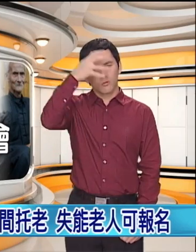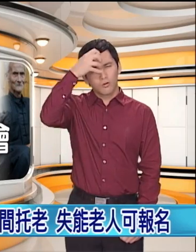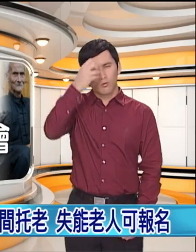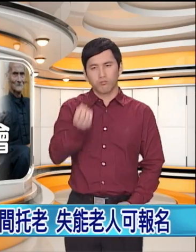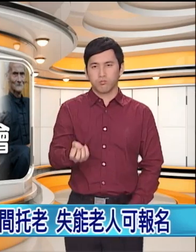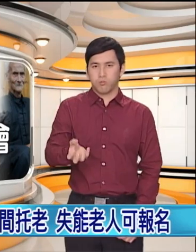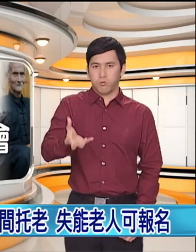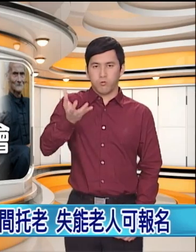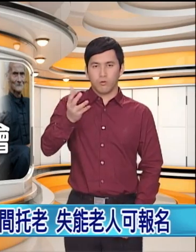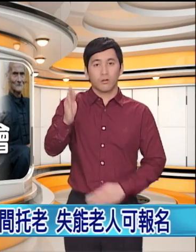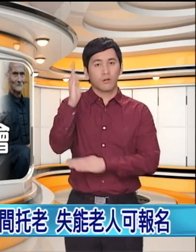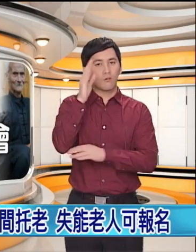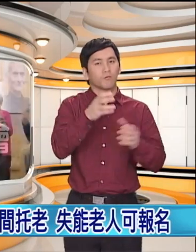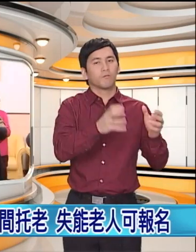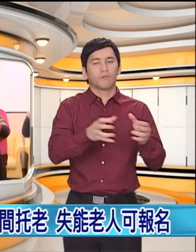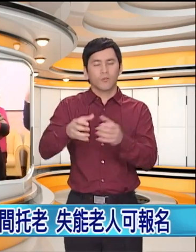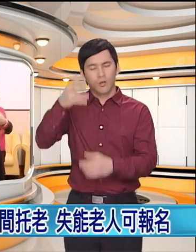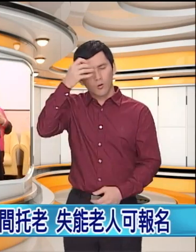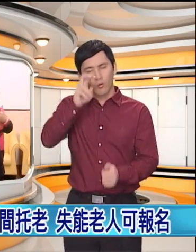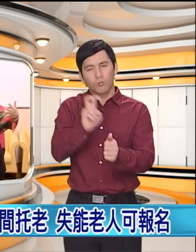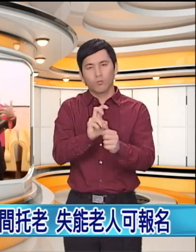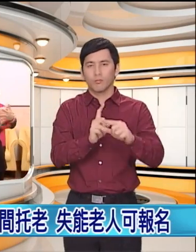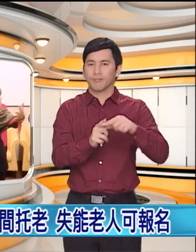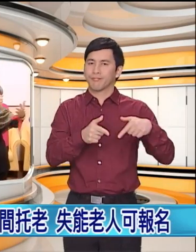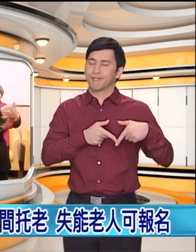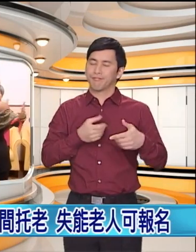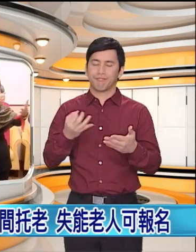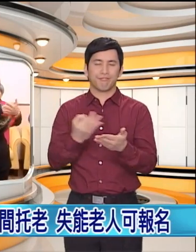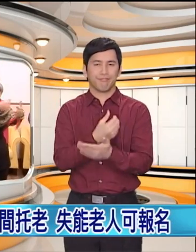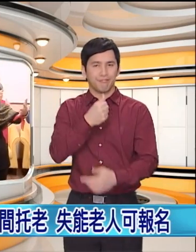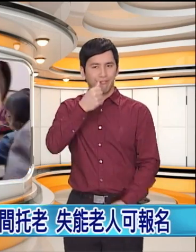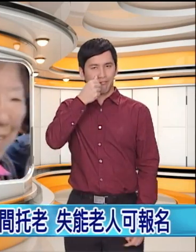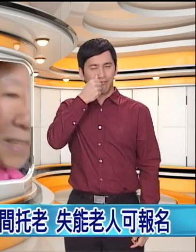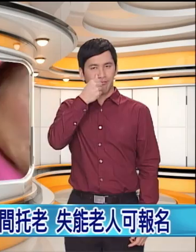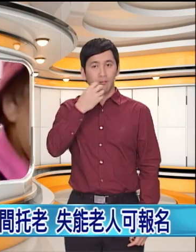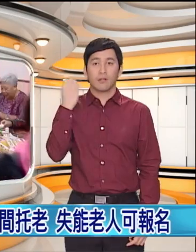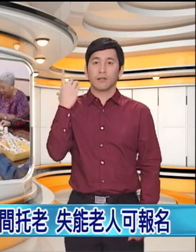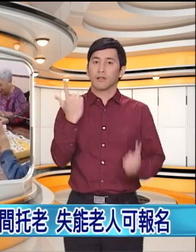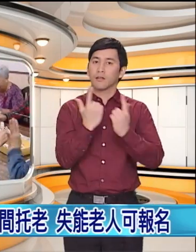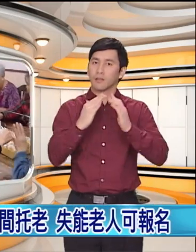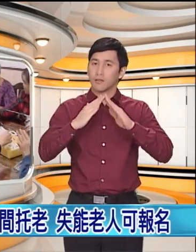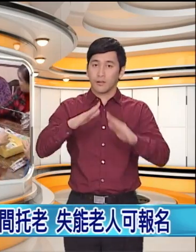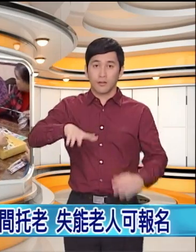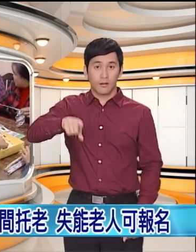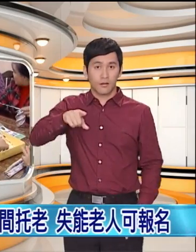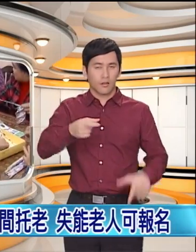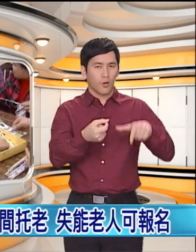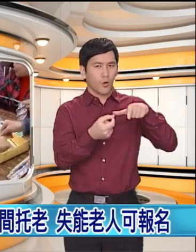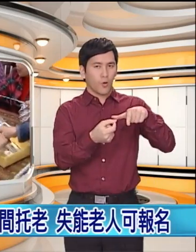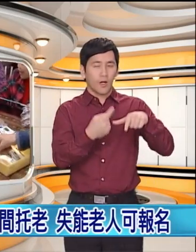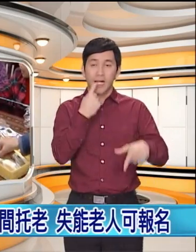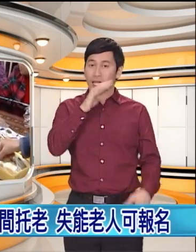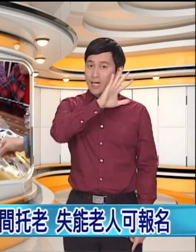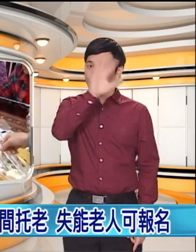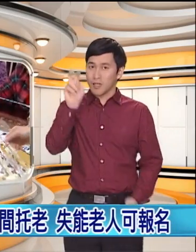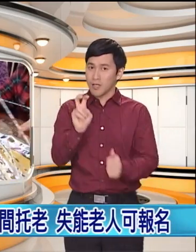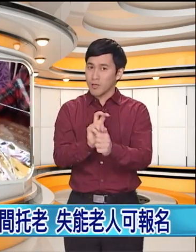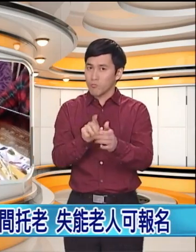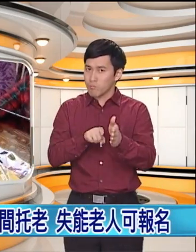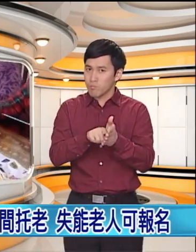台湾已经迈入高龄化社会，不过公共托老中心却严重不足。新北市第一家公共